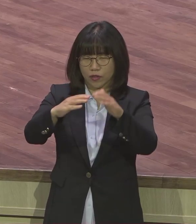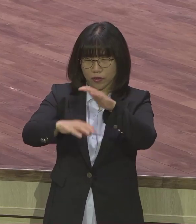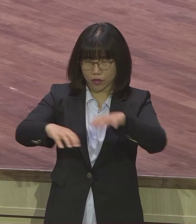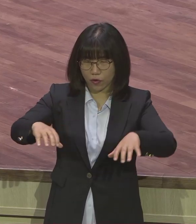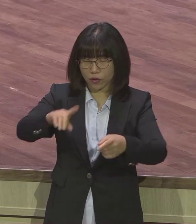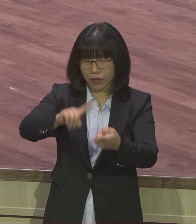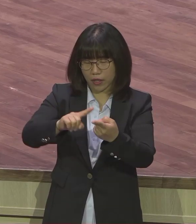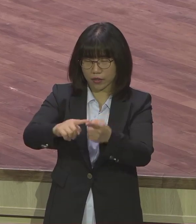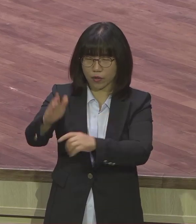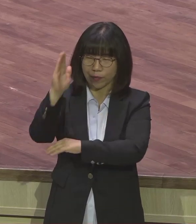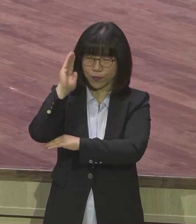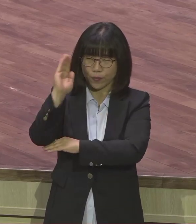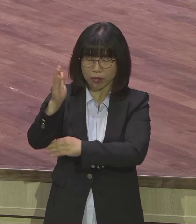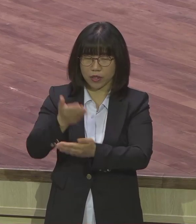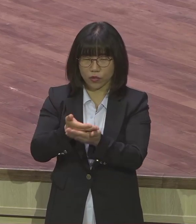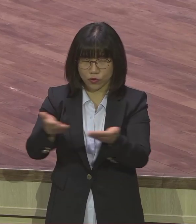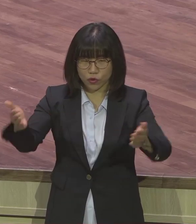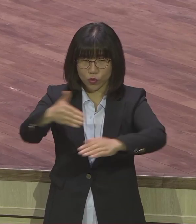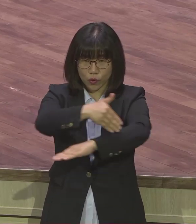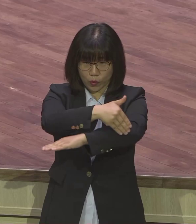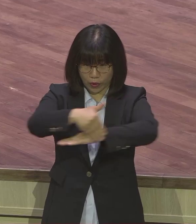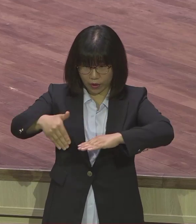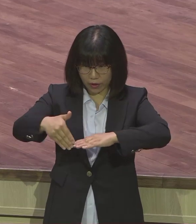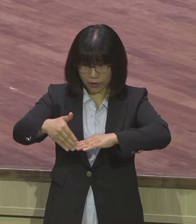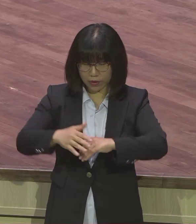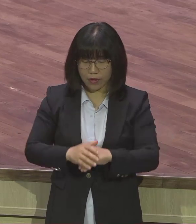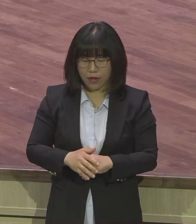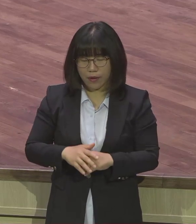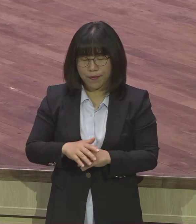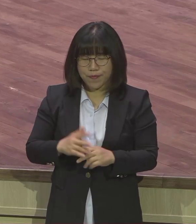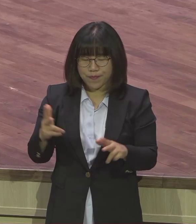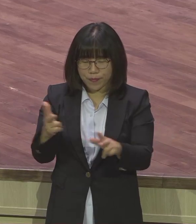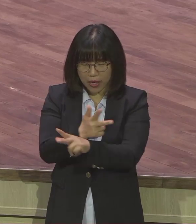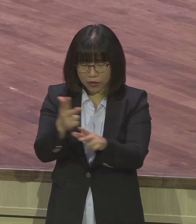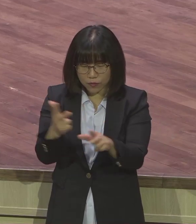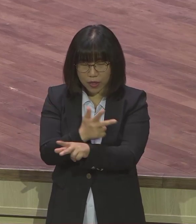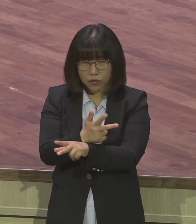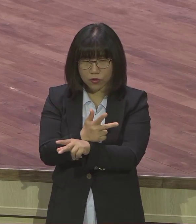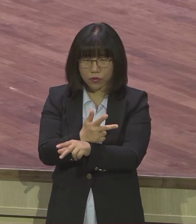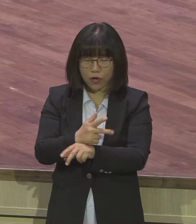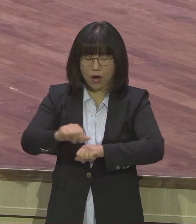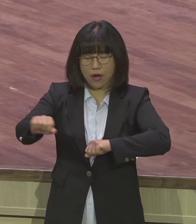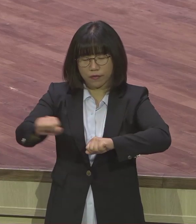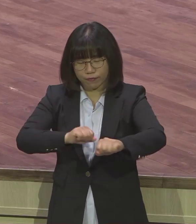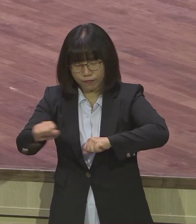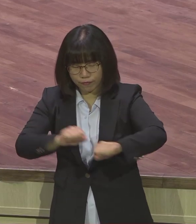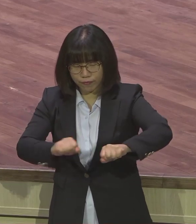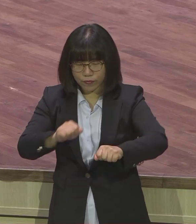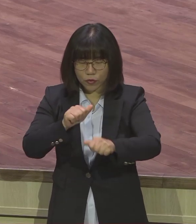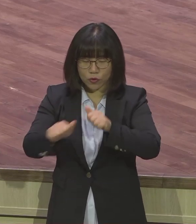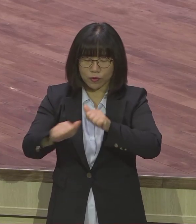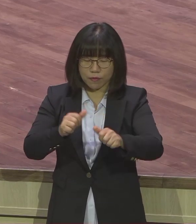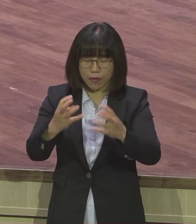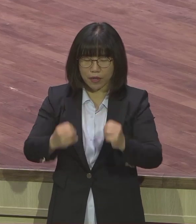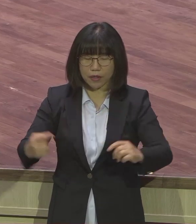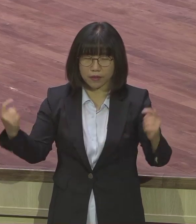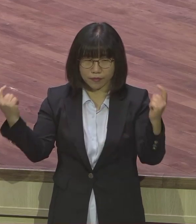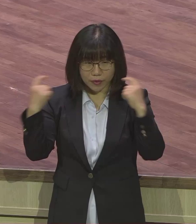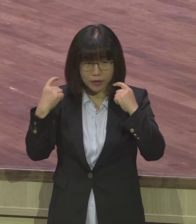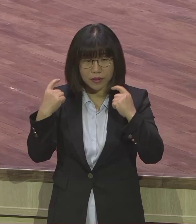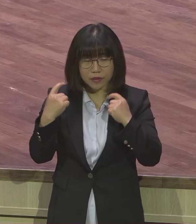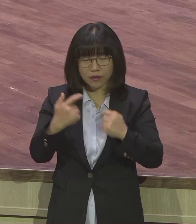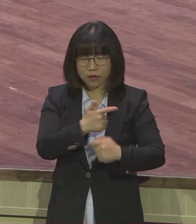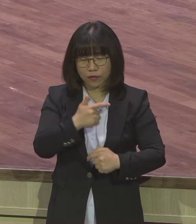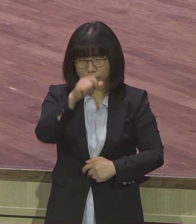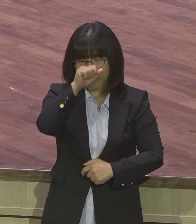매주 이렇게 역동적인 이런 사역이 교회 안팎으로 우리가 이제 펼쳐지고 있습니다. 하나님의